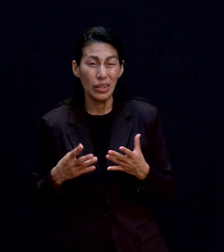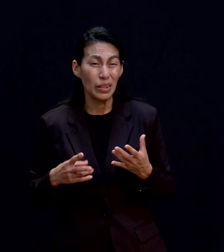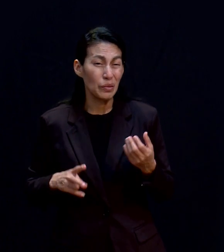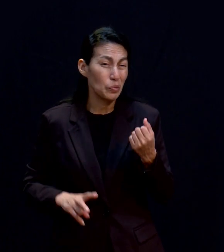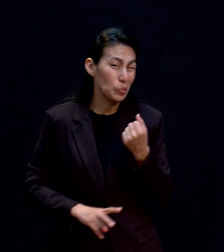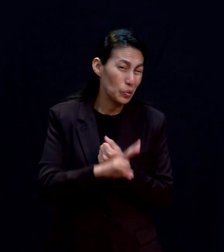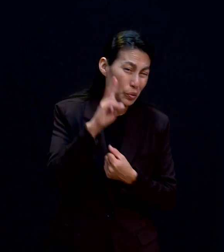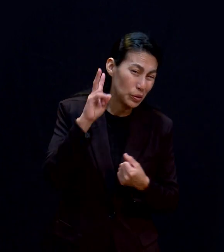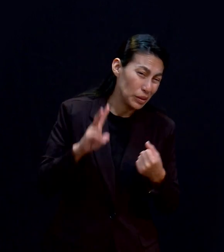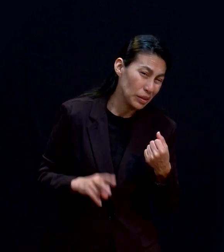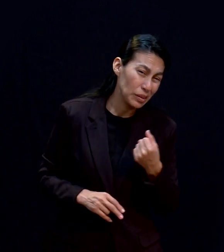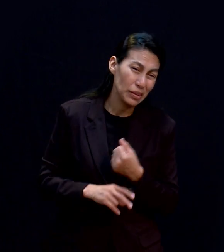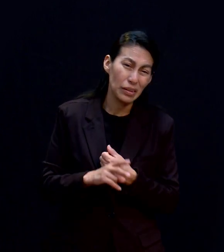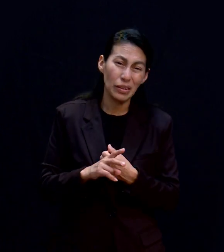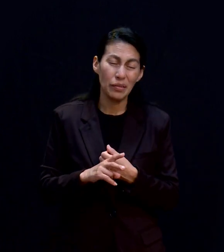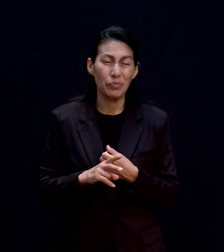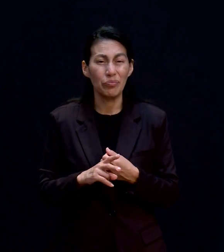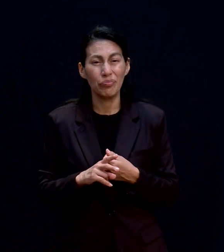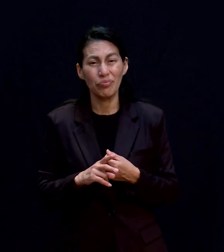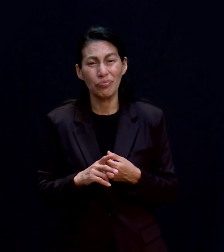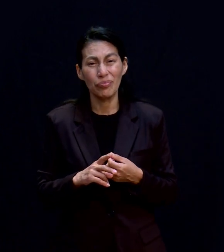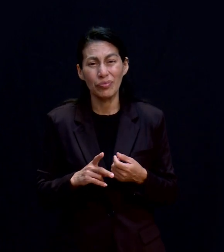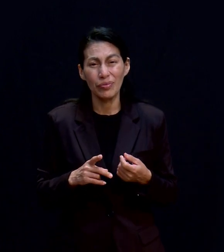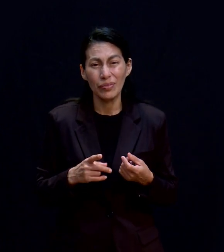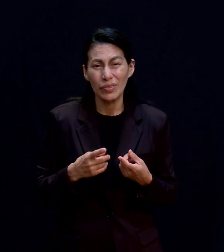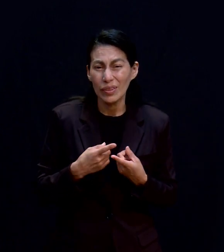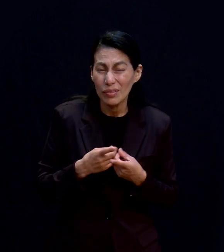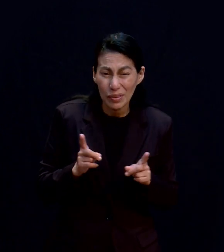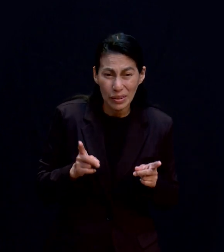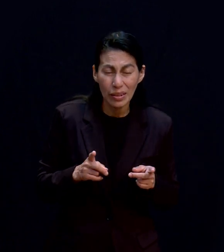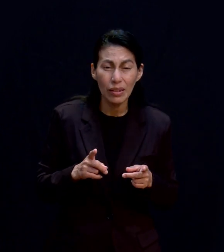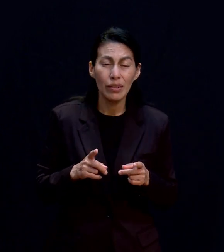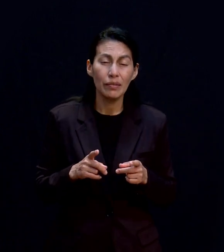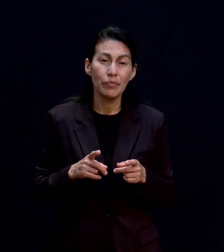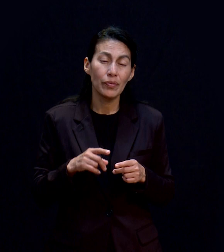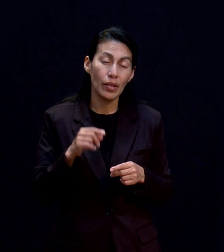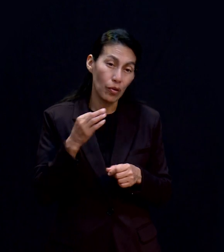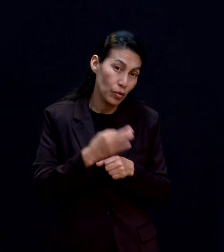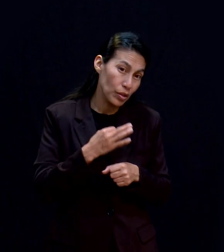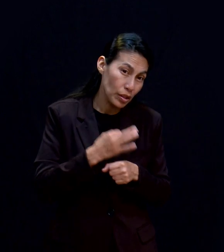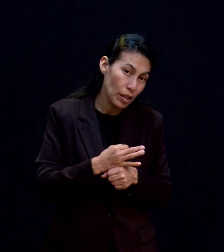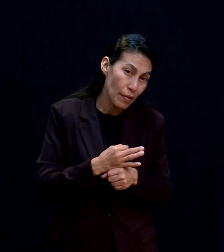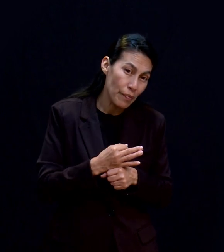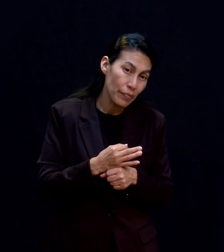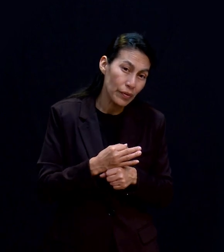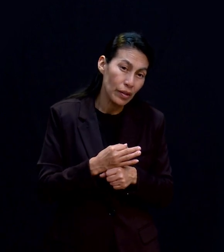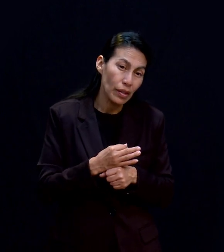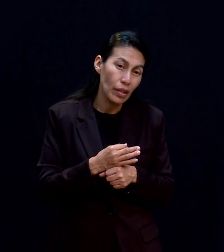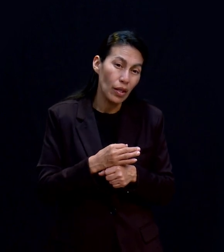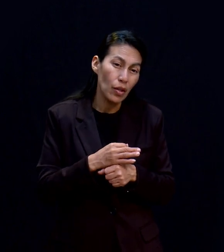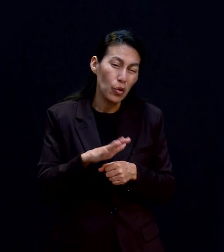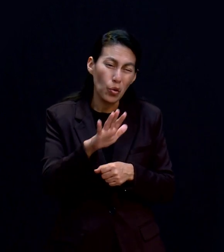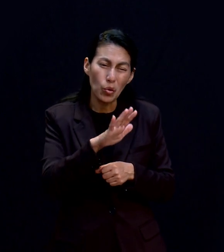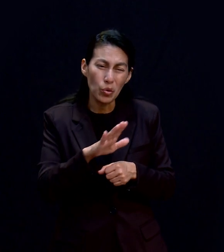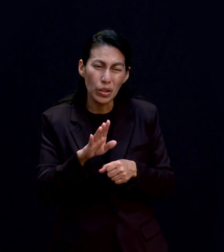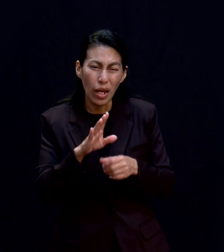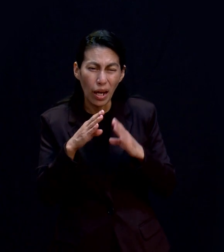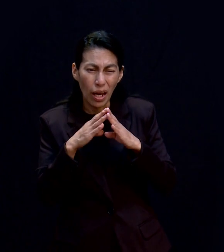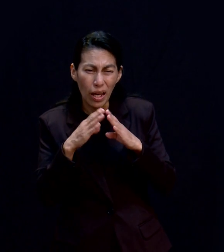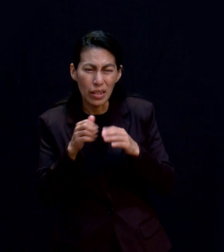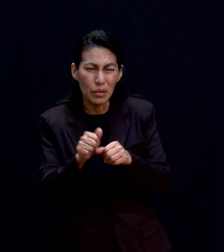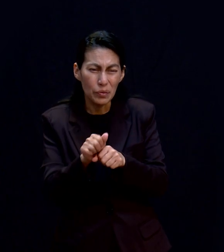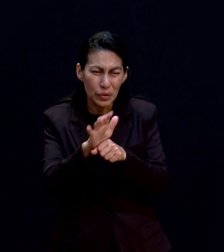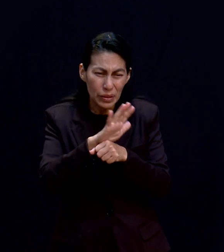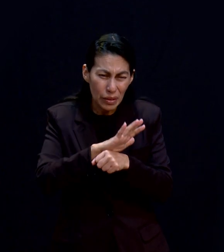nivel de violencia intrafamiliar ha crecido exponencialmente en estos días de cuarentena digamos de